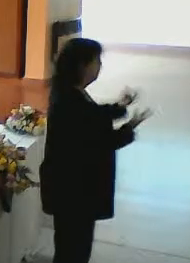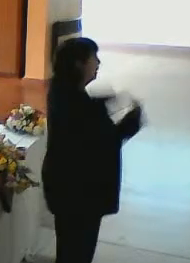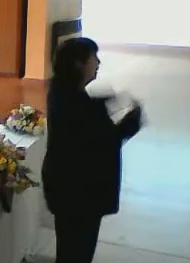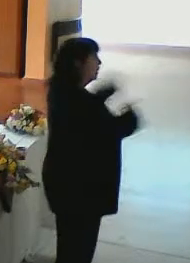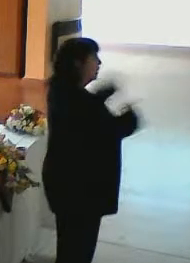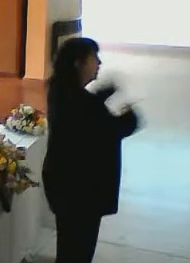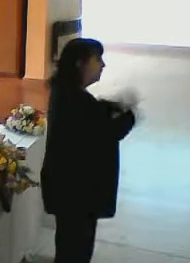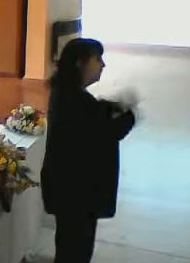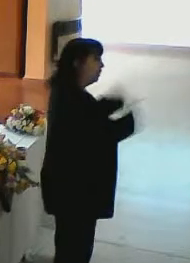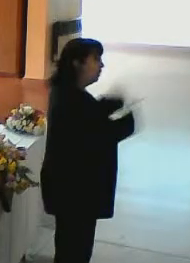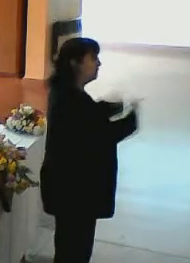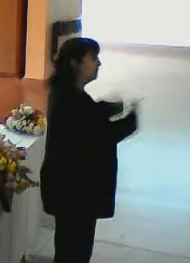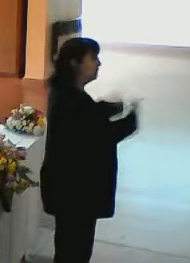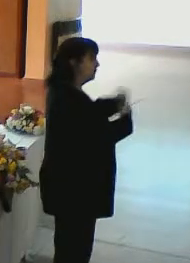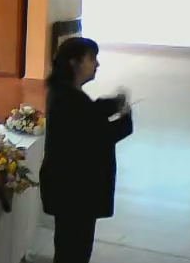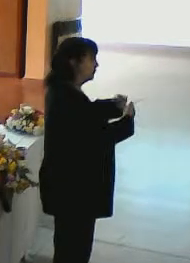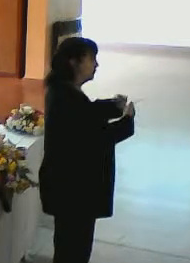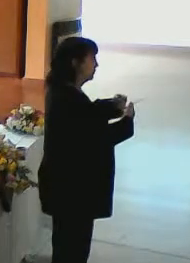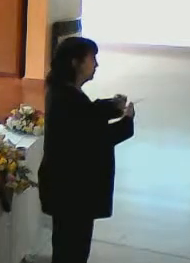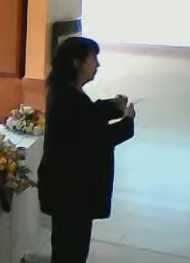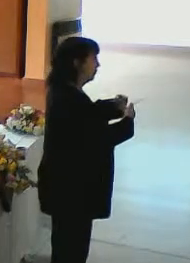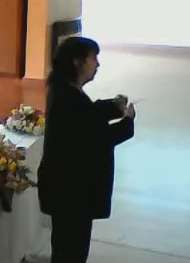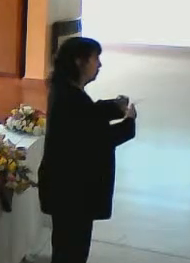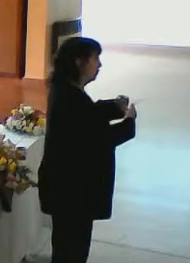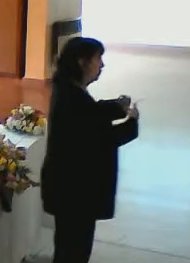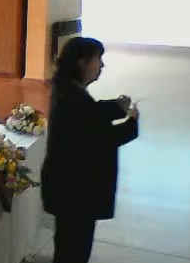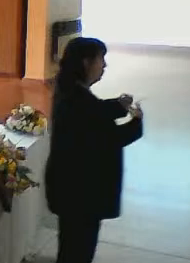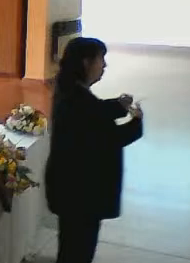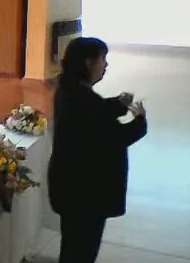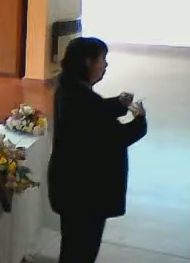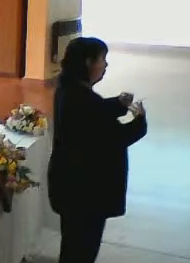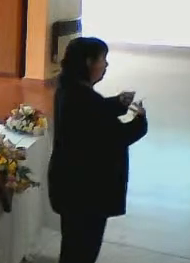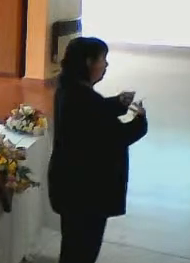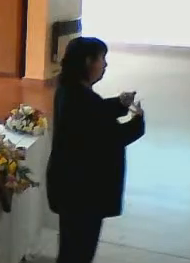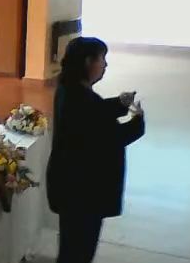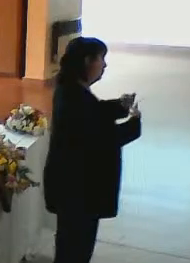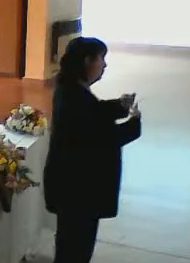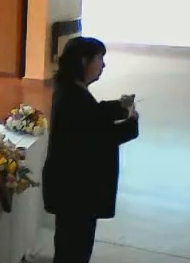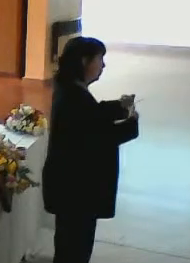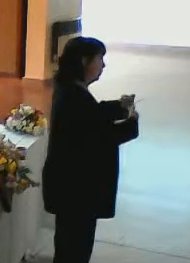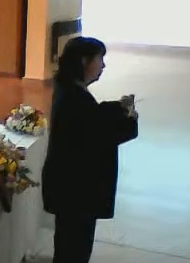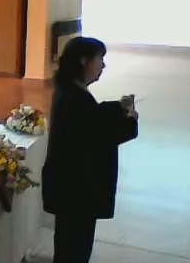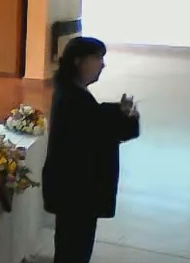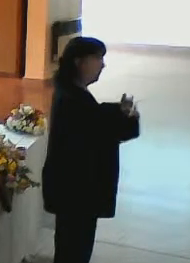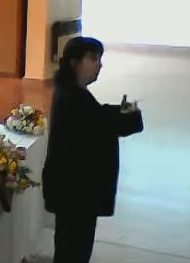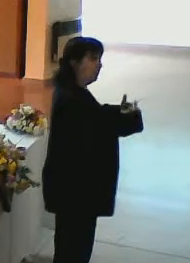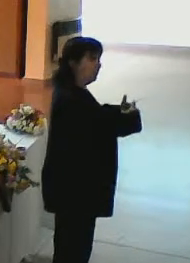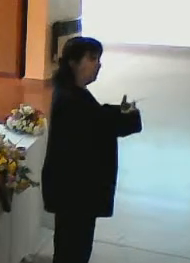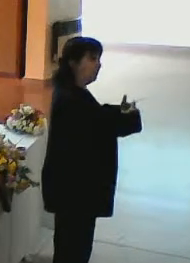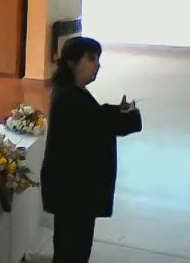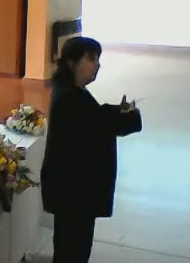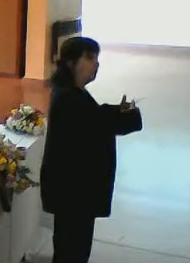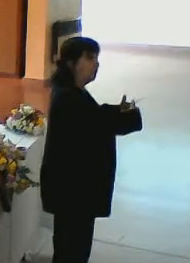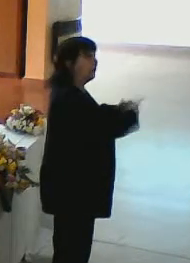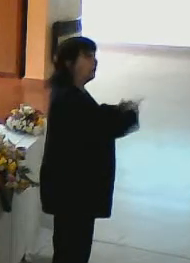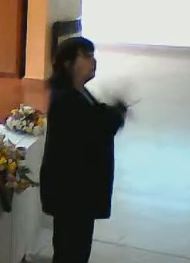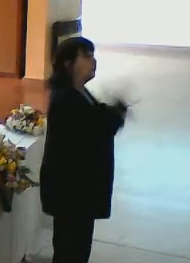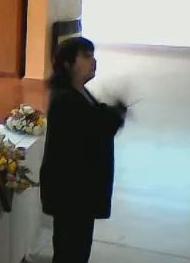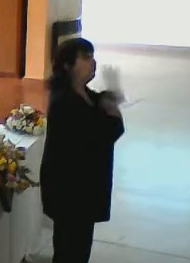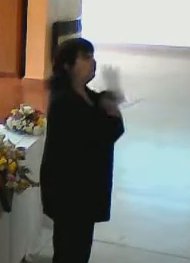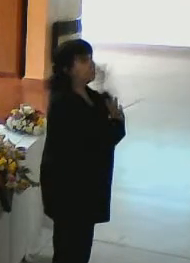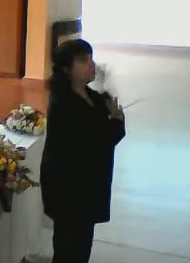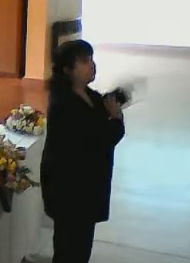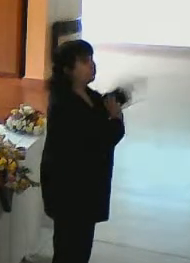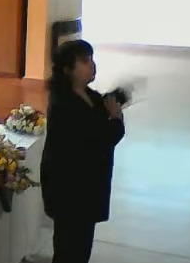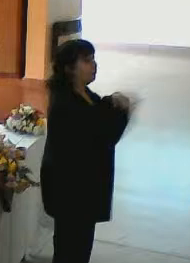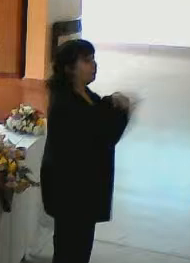otros mitos del desarrollo, como son, por ejemplo, que el niño se manifiesta a través de los gestos, el niño